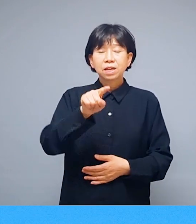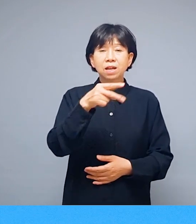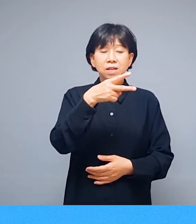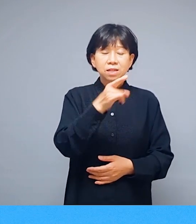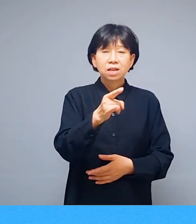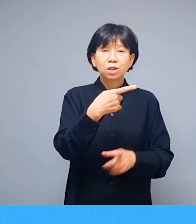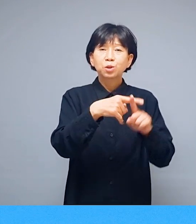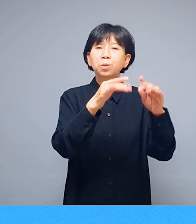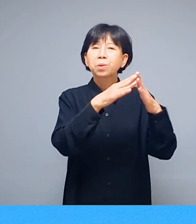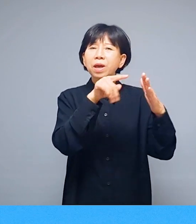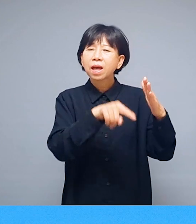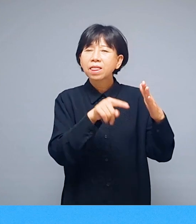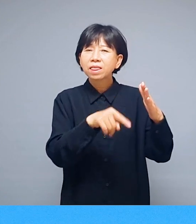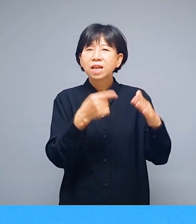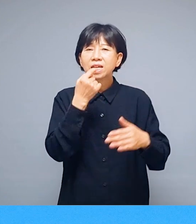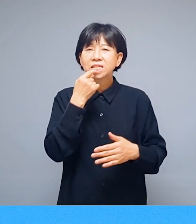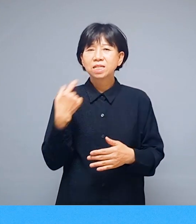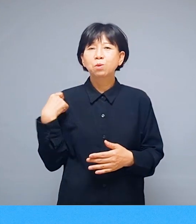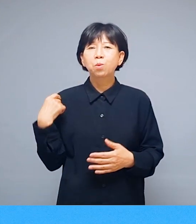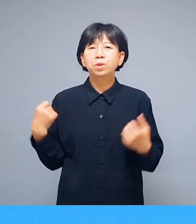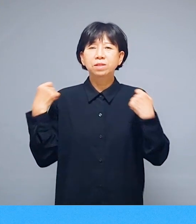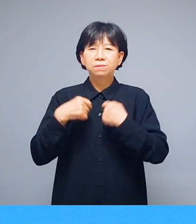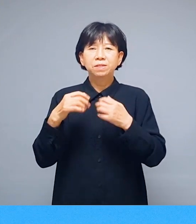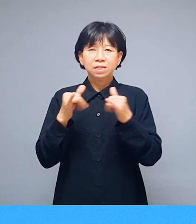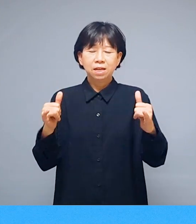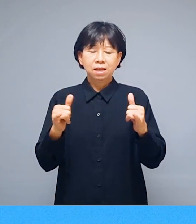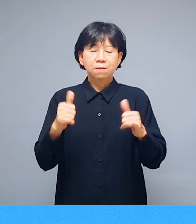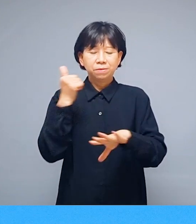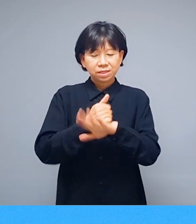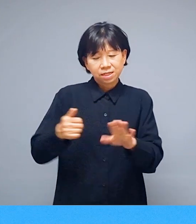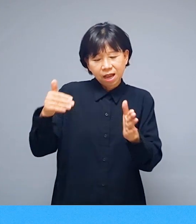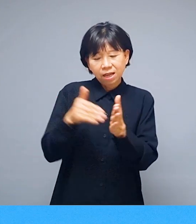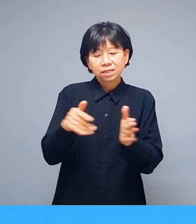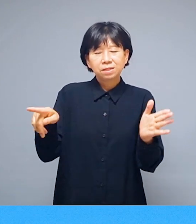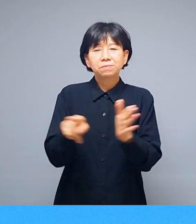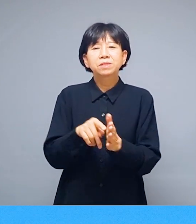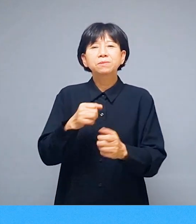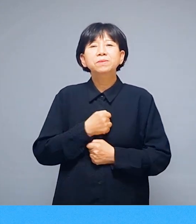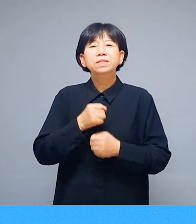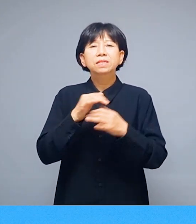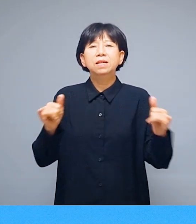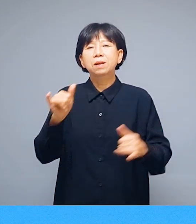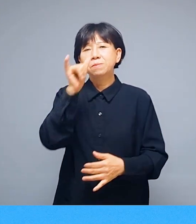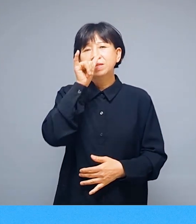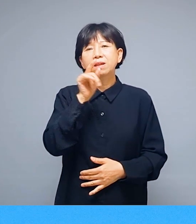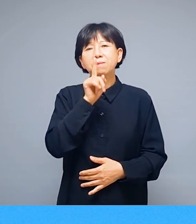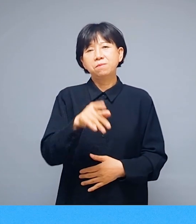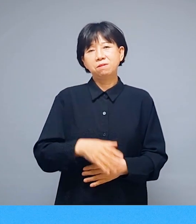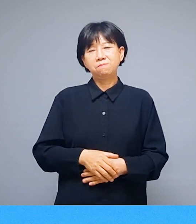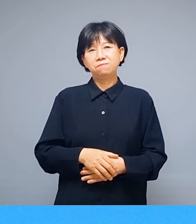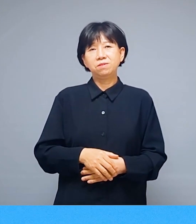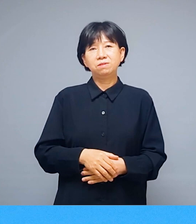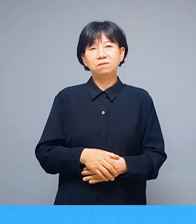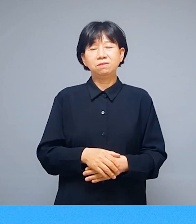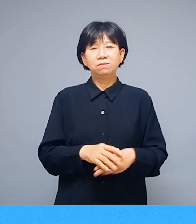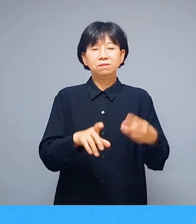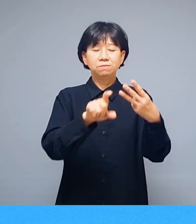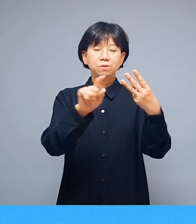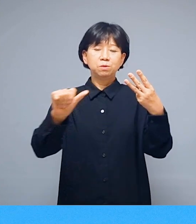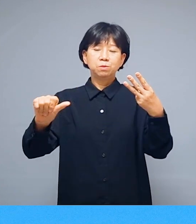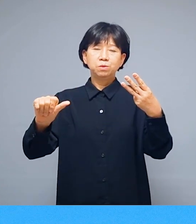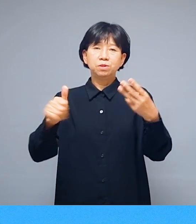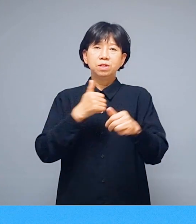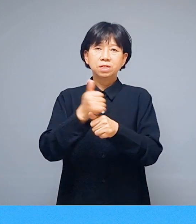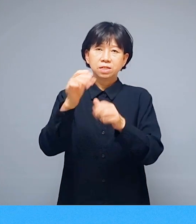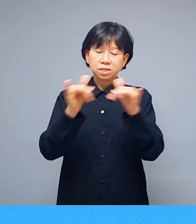흰옷을 입은 자들, 다시 말해서 끝까지 믿음을 지킨 자들이 있다. 이어서 말씀하세요. 5절을 볼까요? 이기는 자는